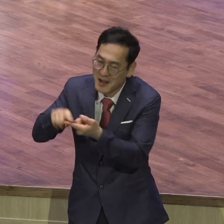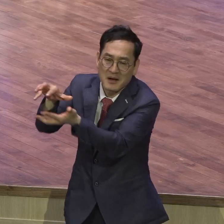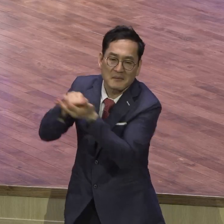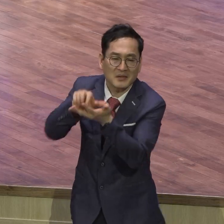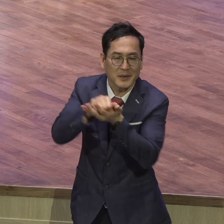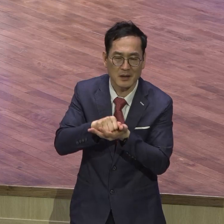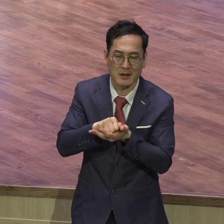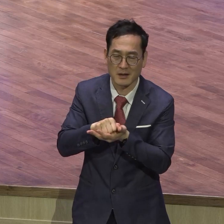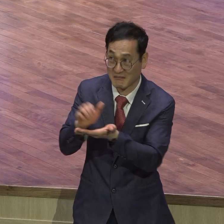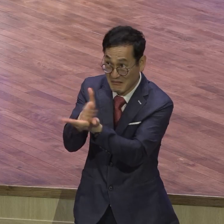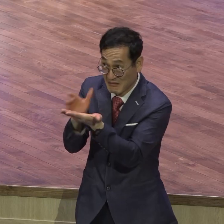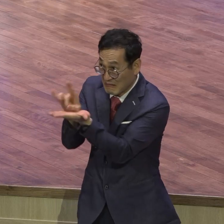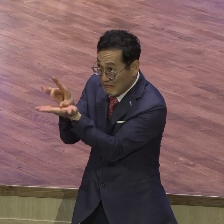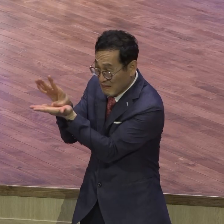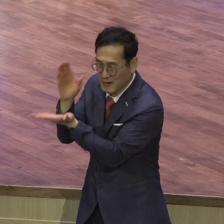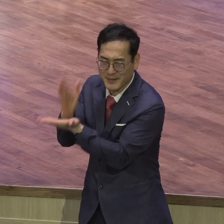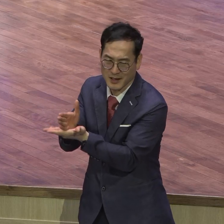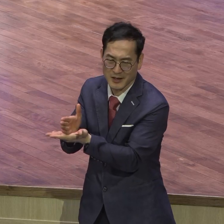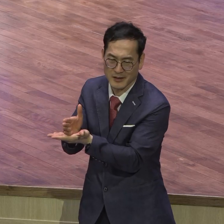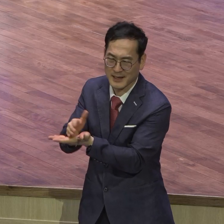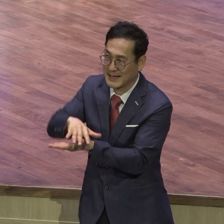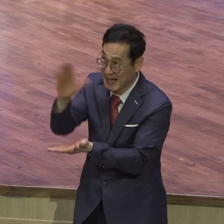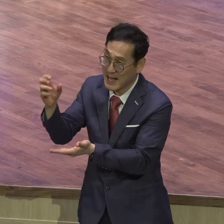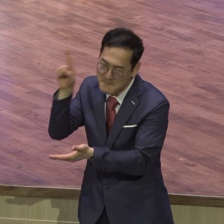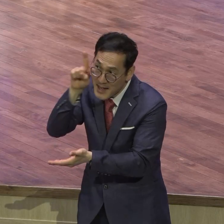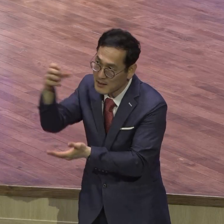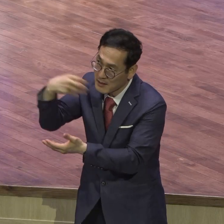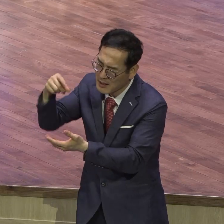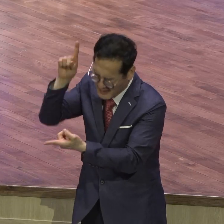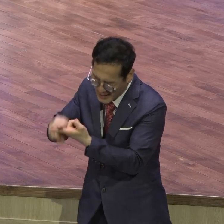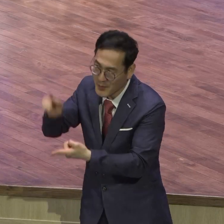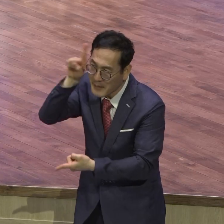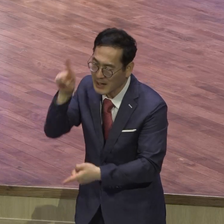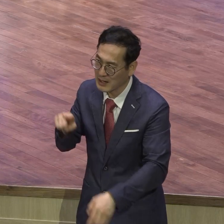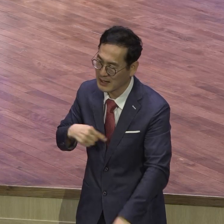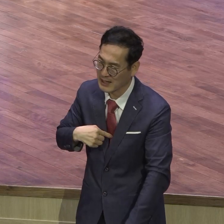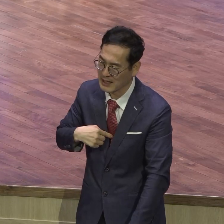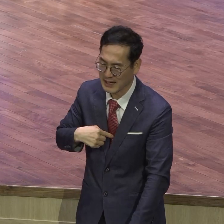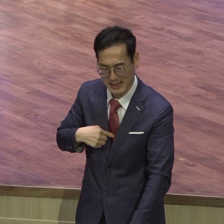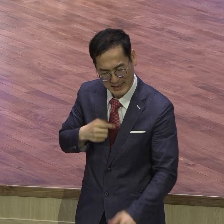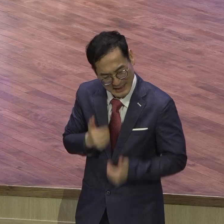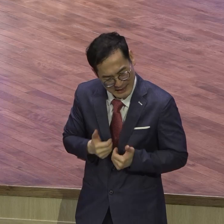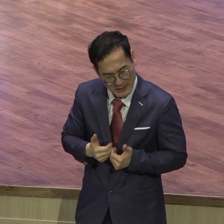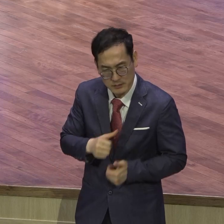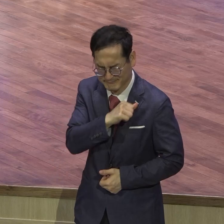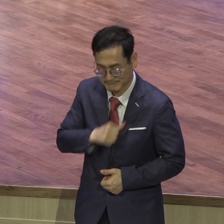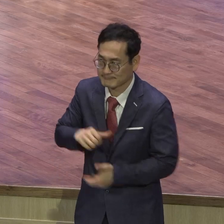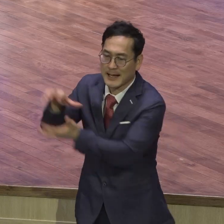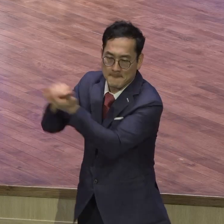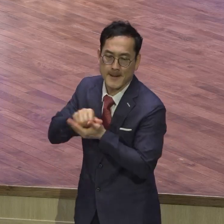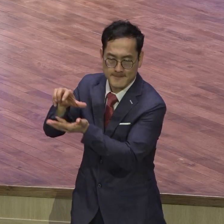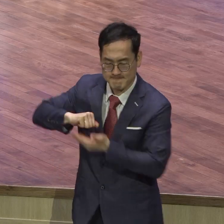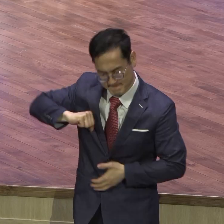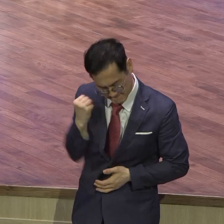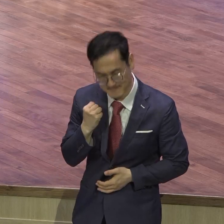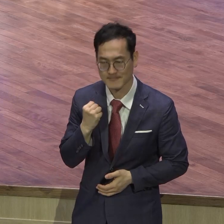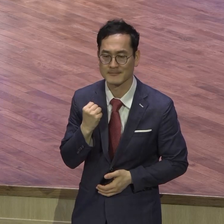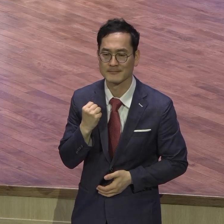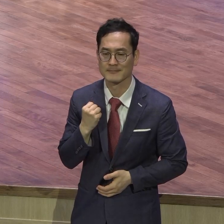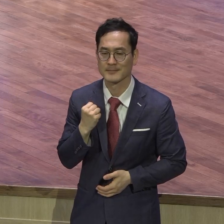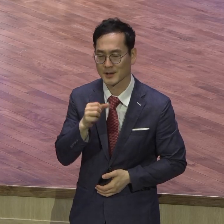한 번도 빠짐없이 강단에서 선부된 하나님의 말씀을 받고 성경적 처음자들 다 되시기를 정으로 축복합니다